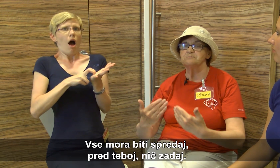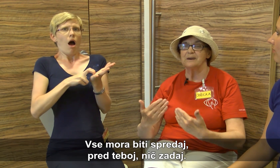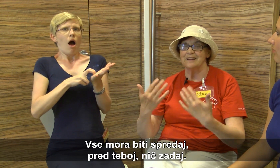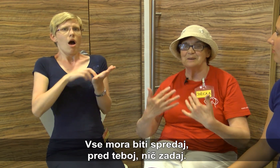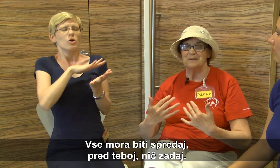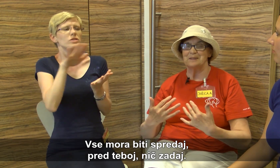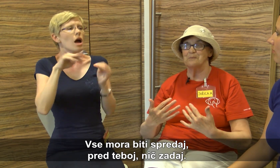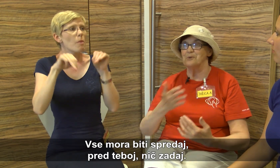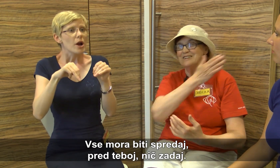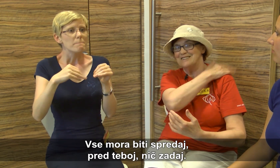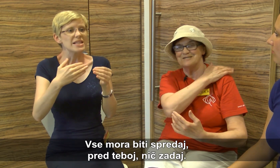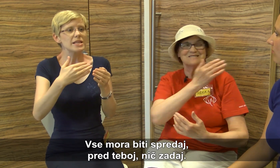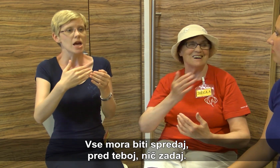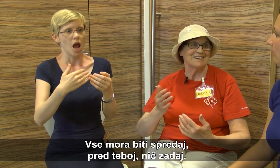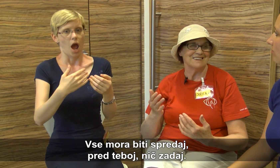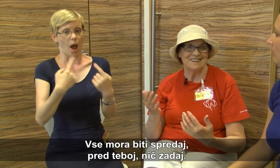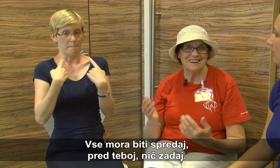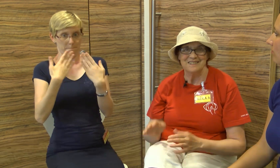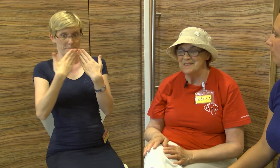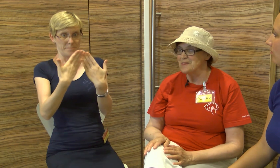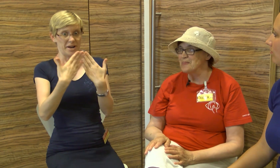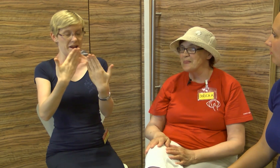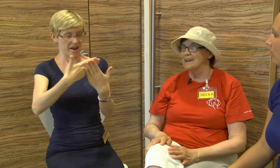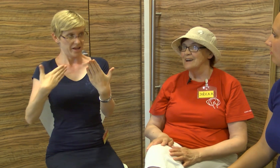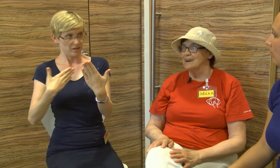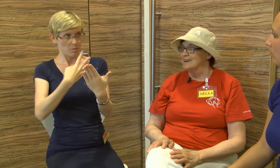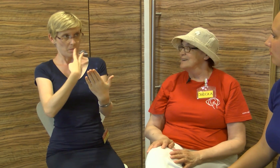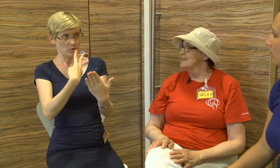od sprede pred teboj, nič od zade, ne.